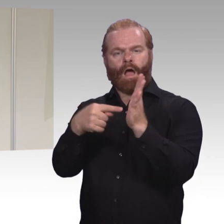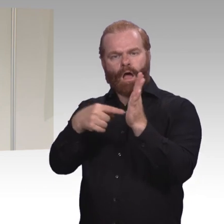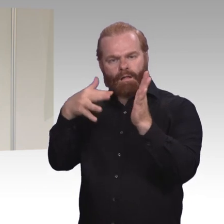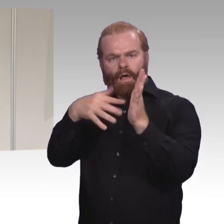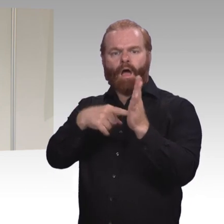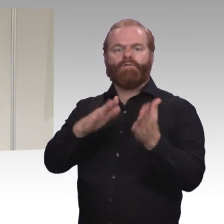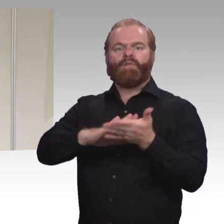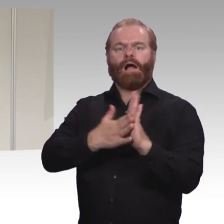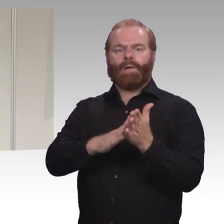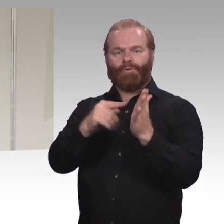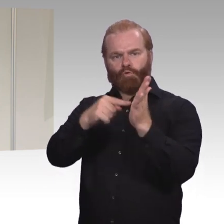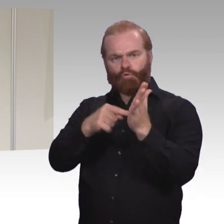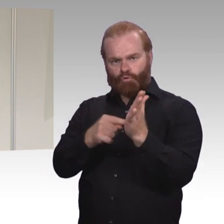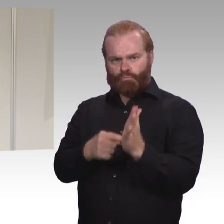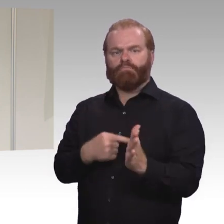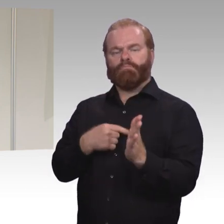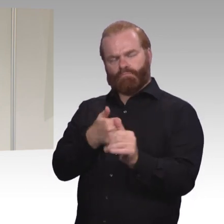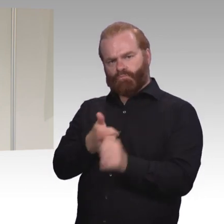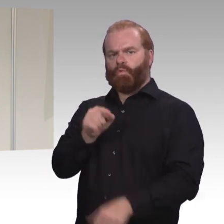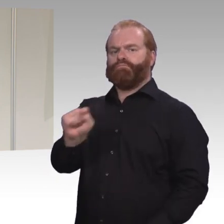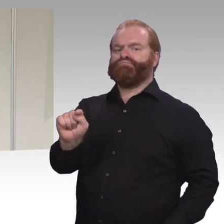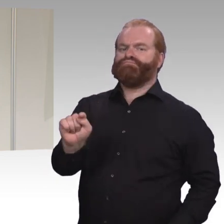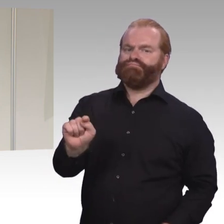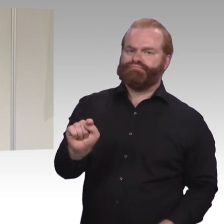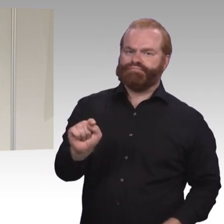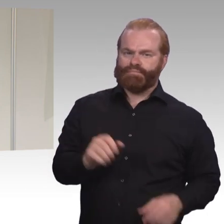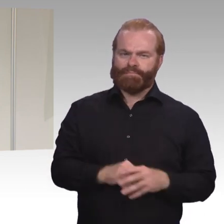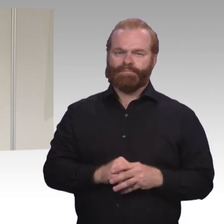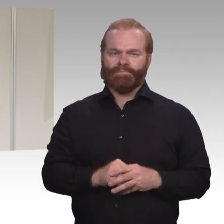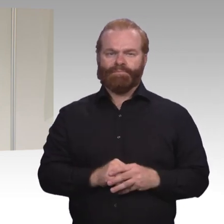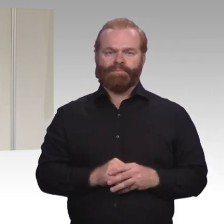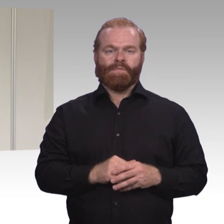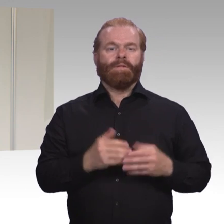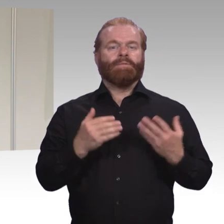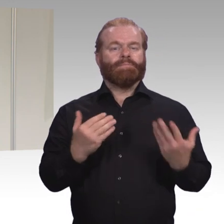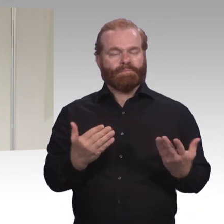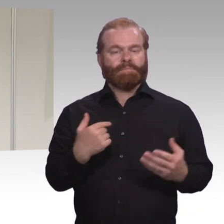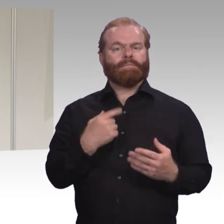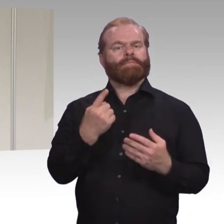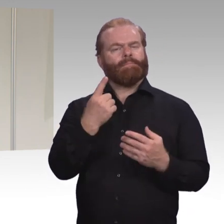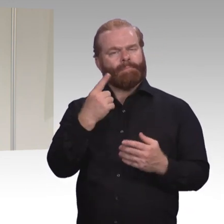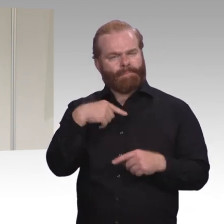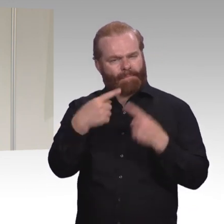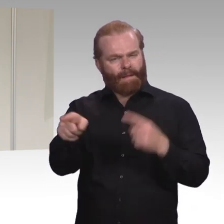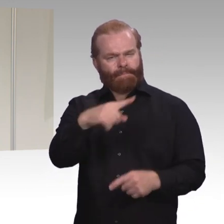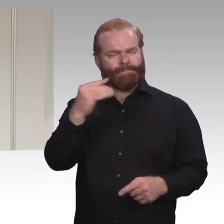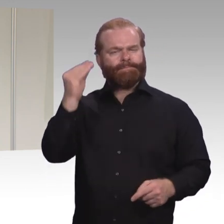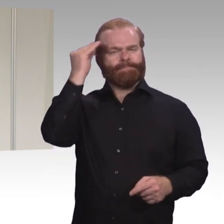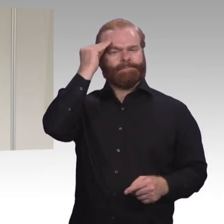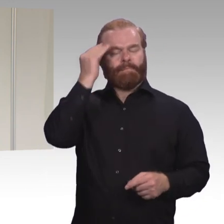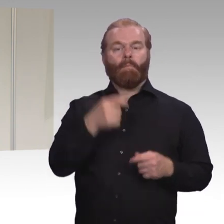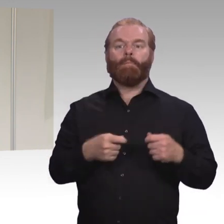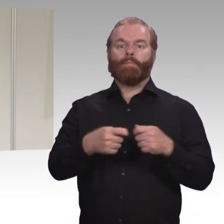zeigen soll, die wir von ihr verlangen und die wir erwarten, dann muss der Verteidigungshaushalt